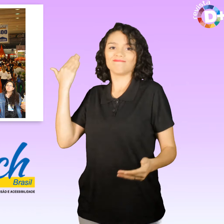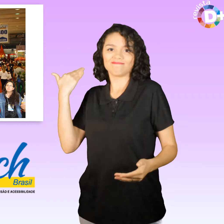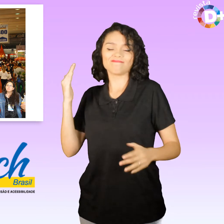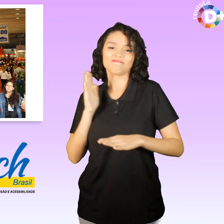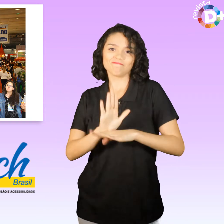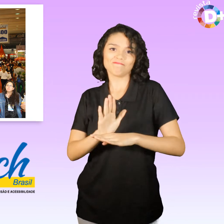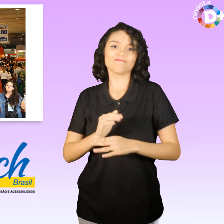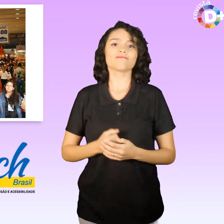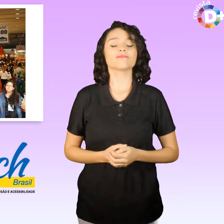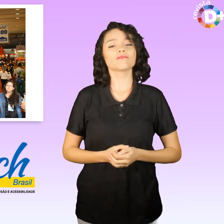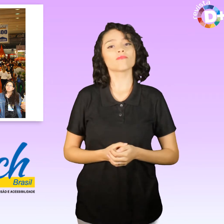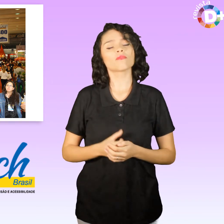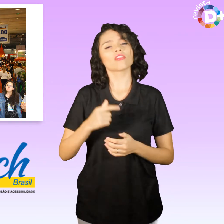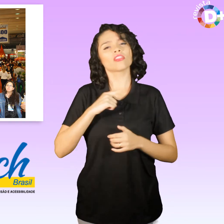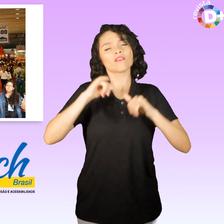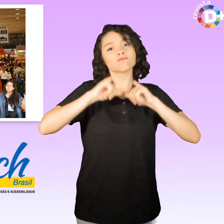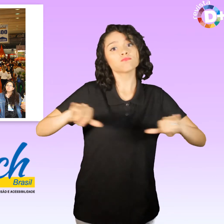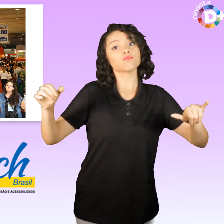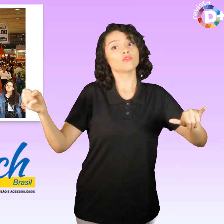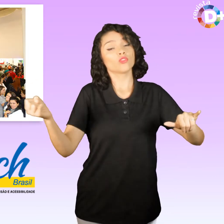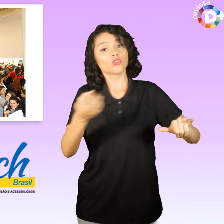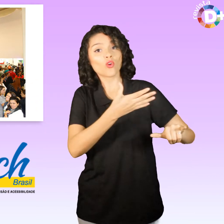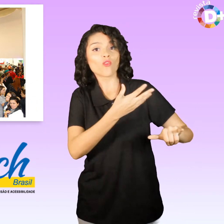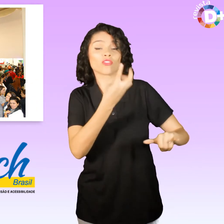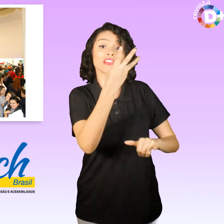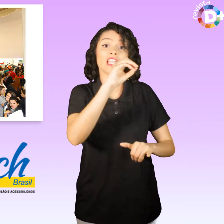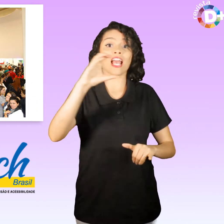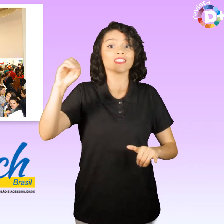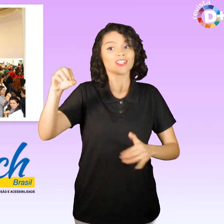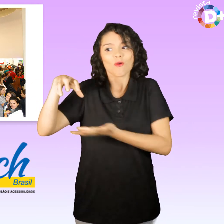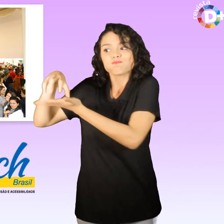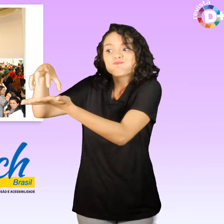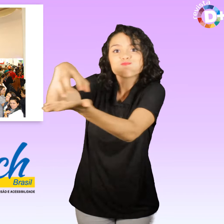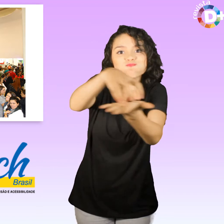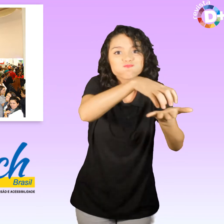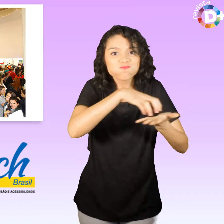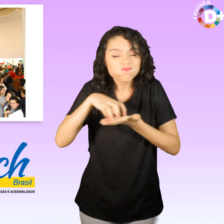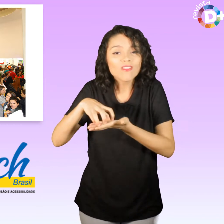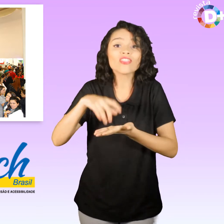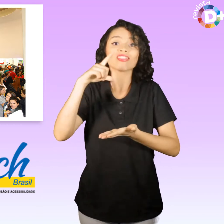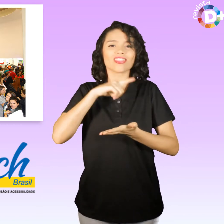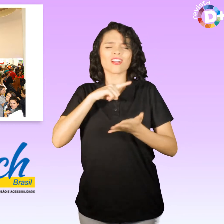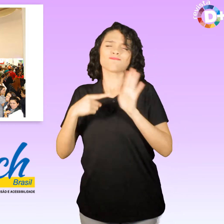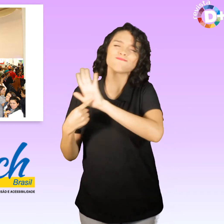Entre lançamentos e produtos dos 300 expositores, a feira também tem como destaque as inovações